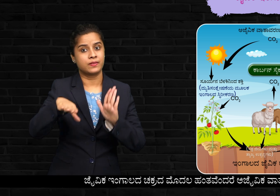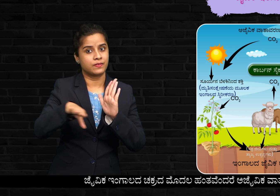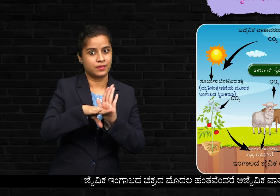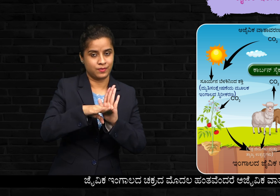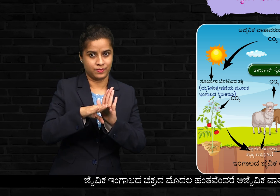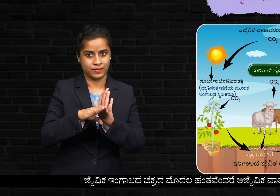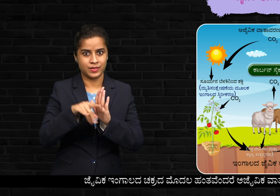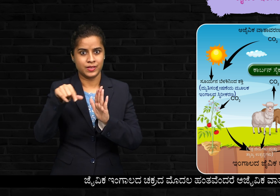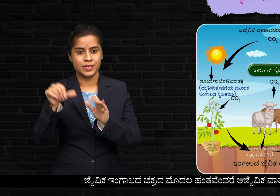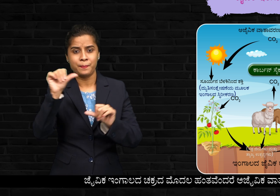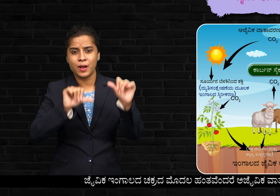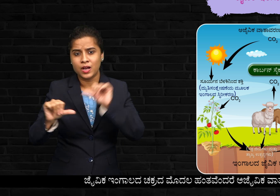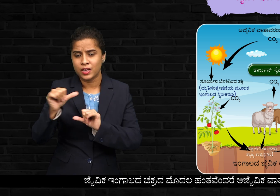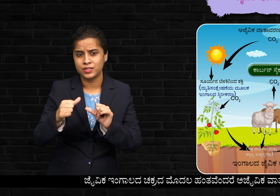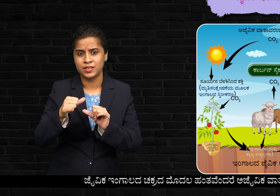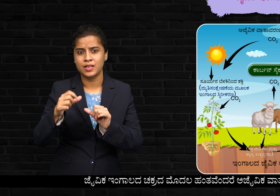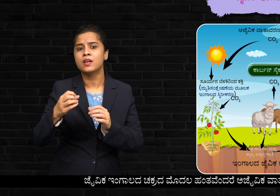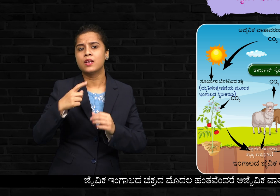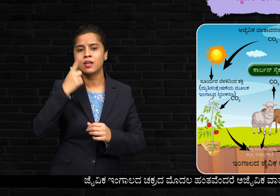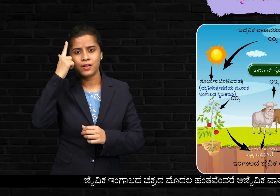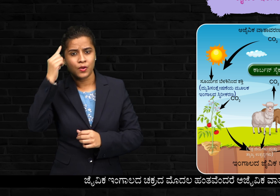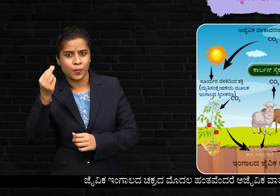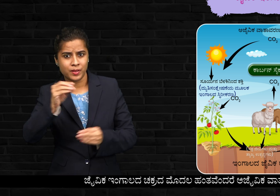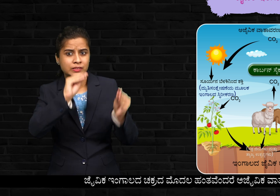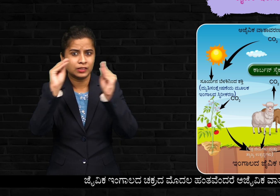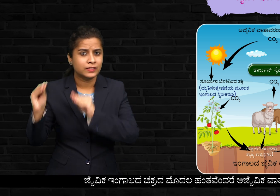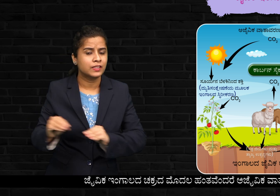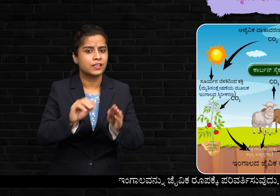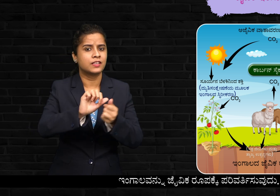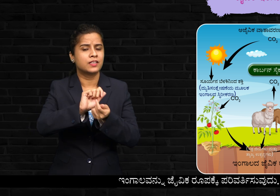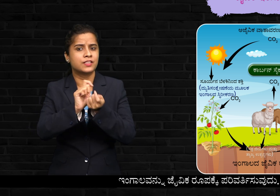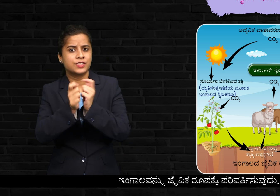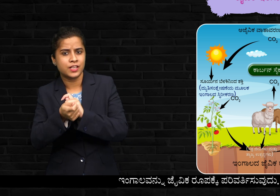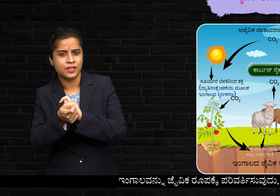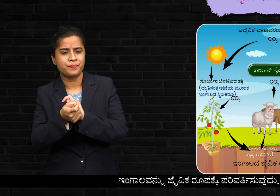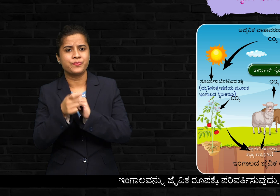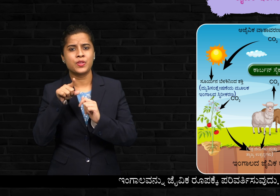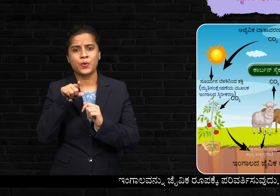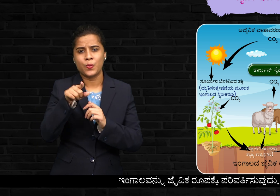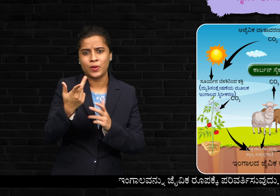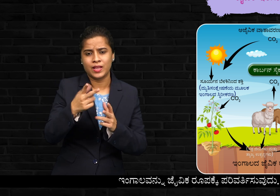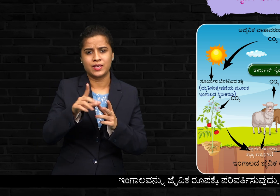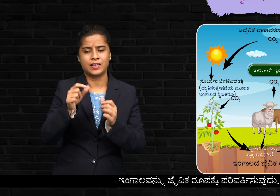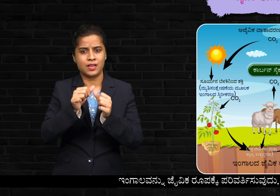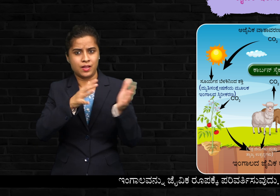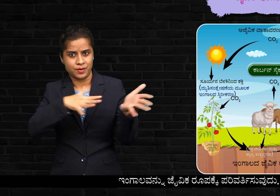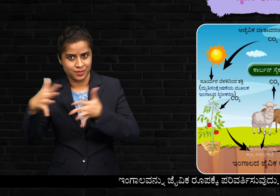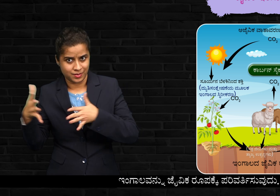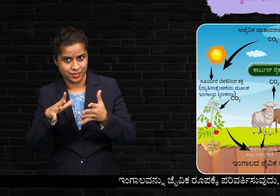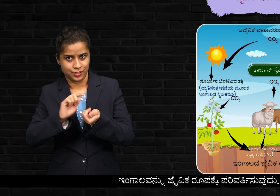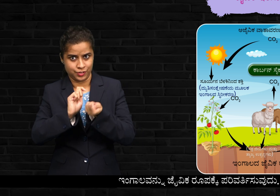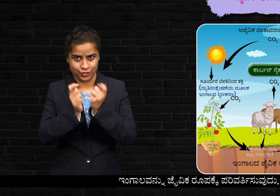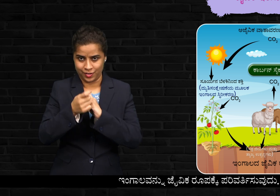ಜೈವಿಕ ಇಂಗಾಲದ ಚಕ್ರದ ಮೊದಲ ಹಂತವೆಂದರೆ ಅಜೈವಿಕ ವಾತಾವರಣದ ಇಂಗಾಲವನ್ನು ಜೈವಿಕ ರೂಪಕ್ಕೆ